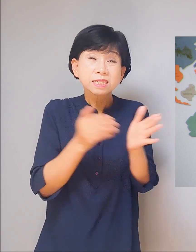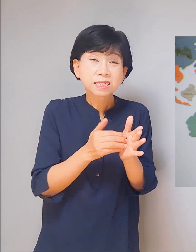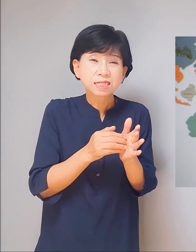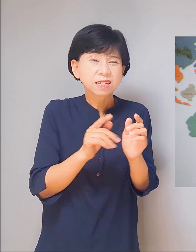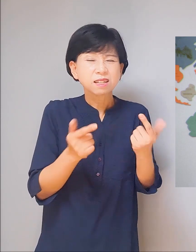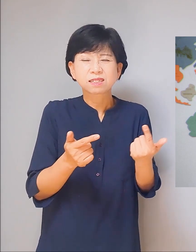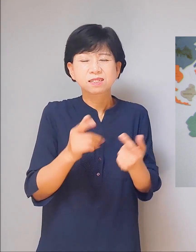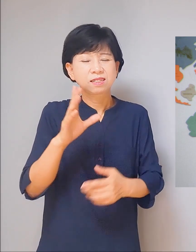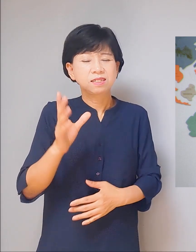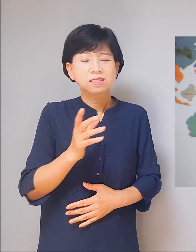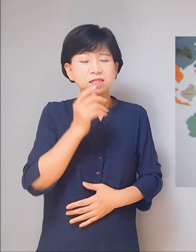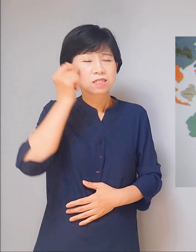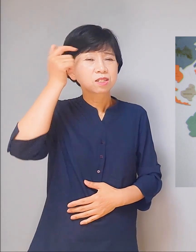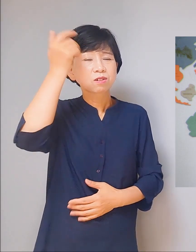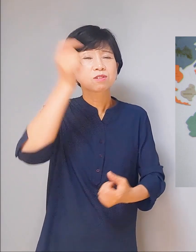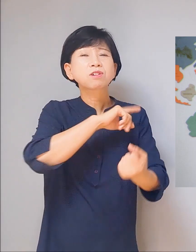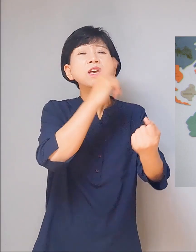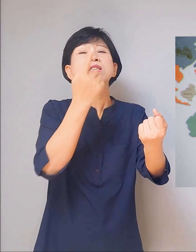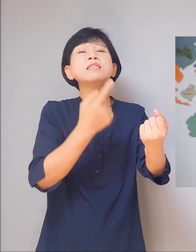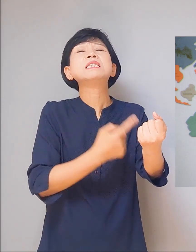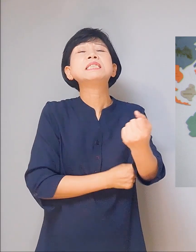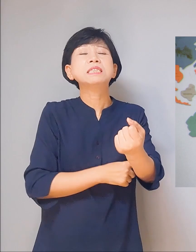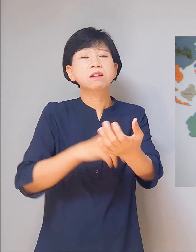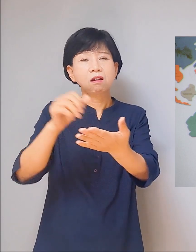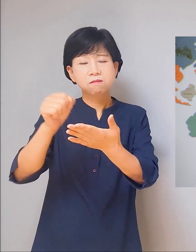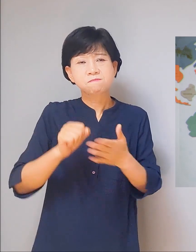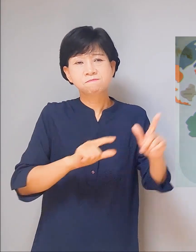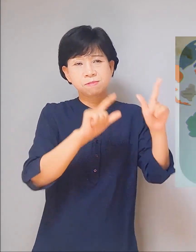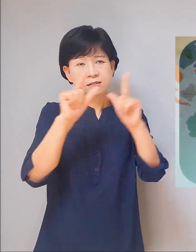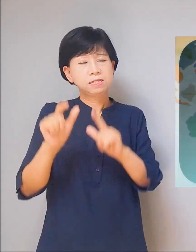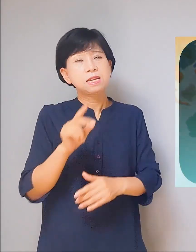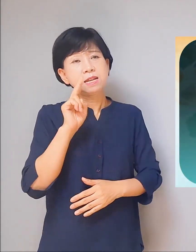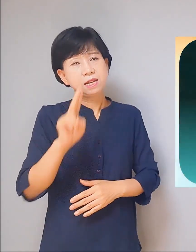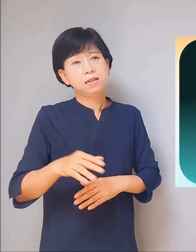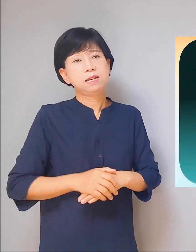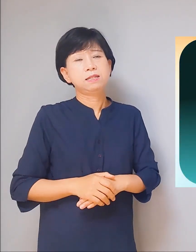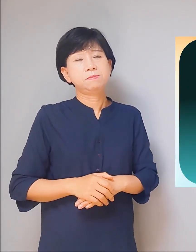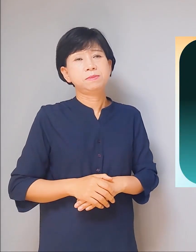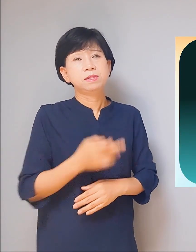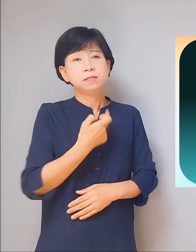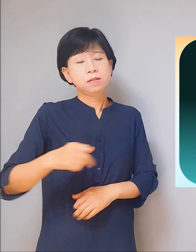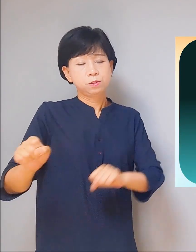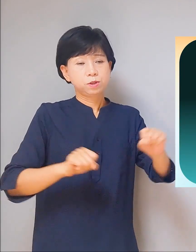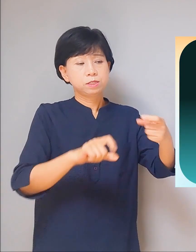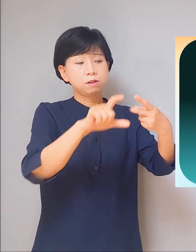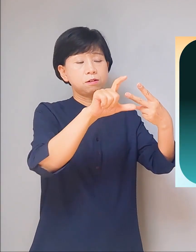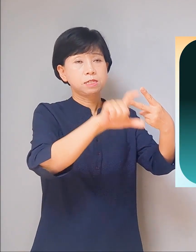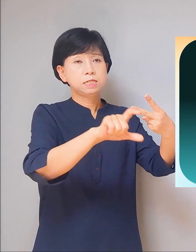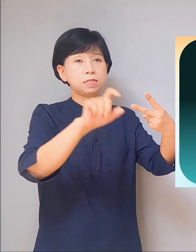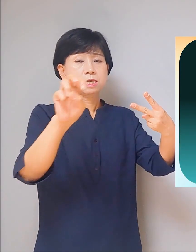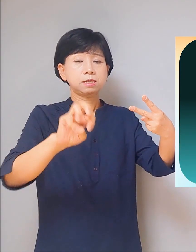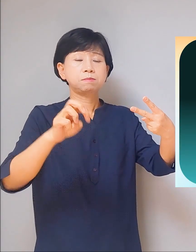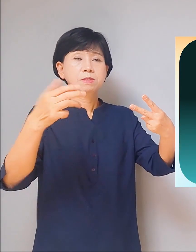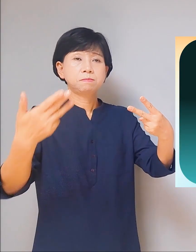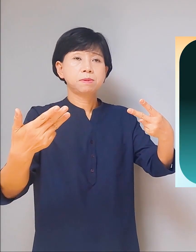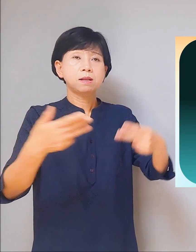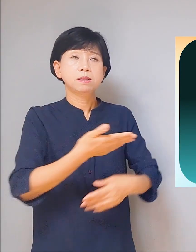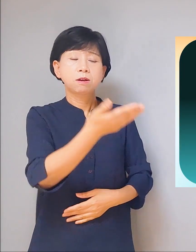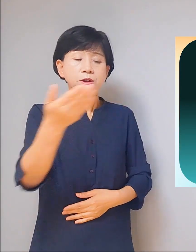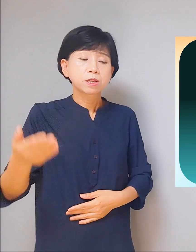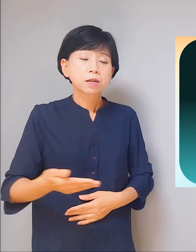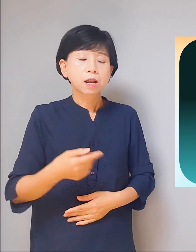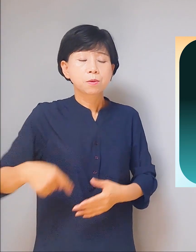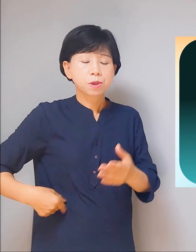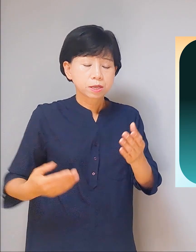성령의 능력을 덧입고 살아가야 되는 거예요. 사도행전 2장 38절 말씀, 베드로가 이르되 너희가 회개하여 각각